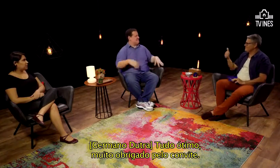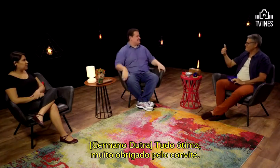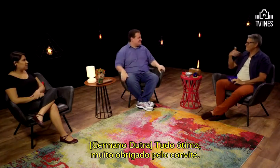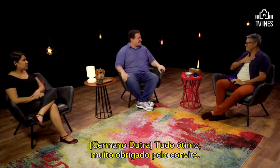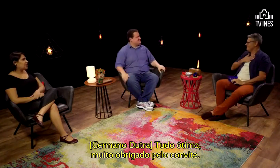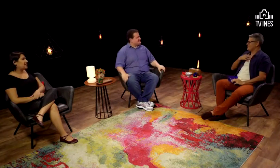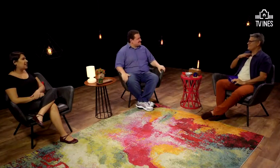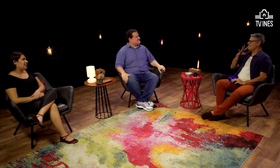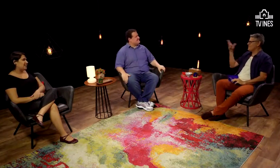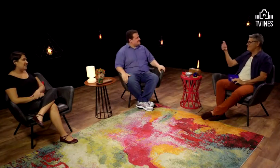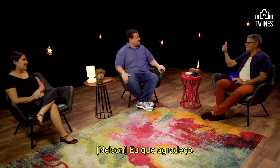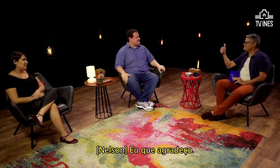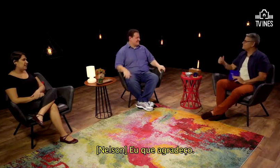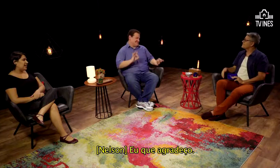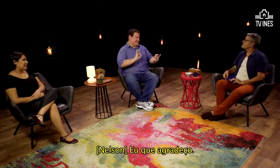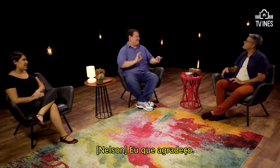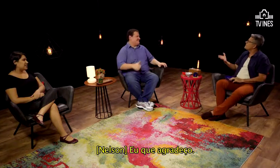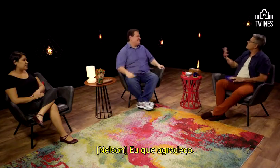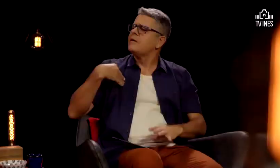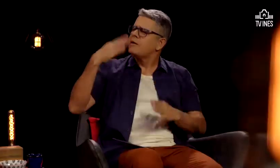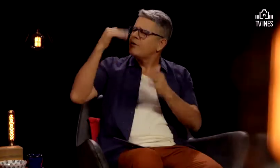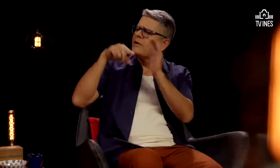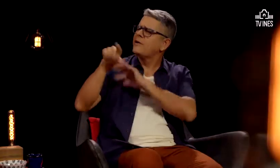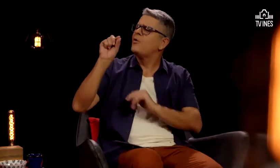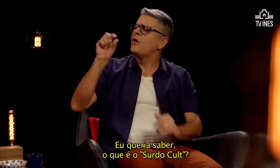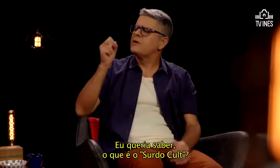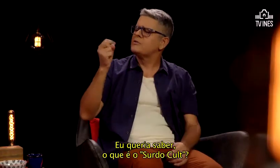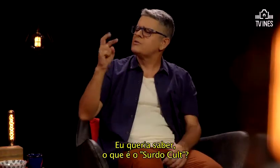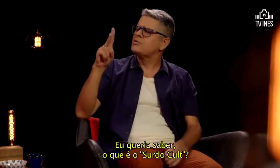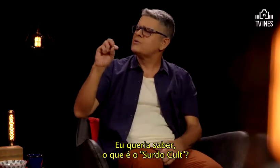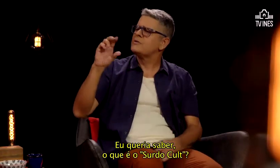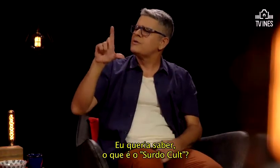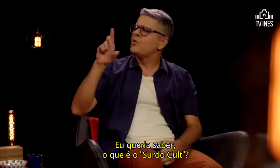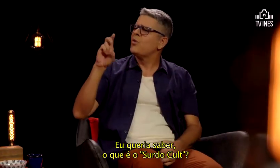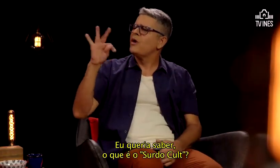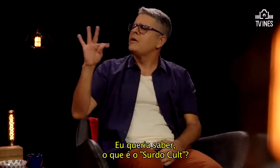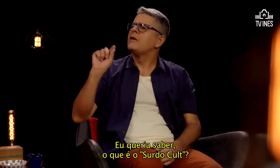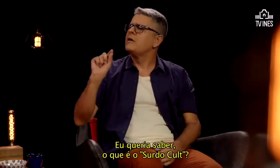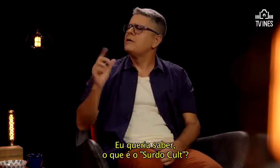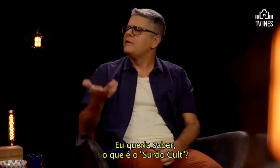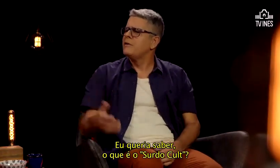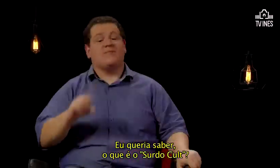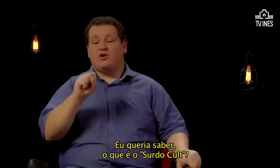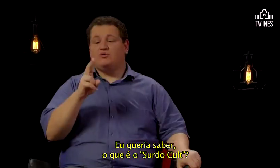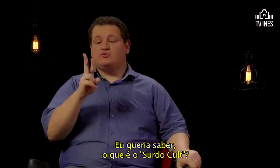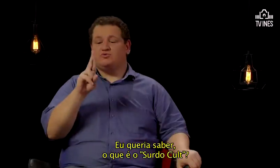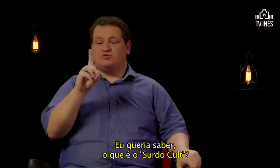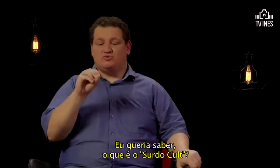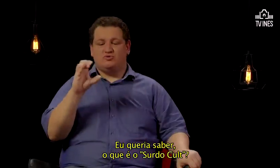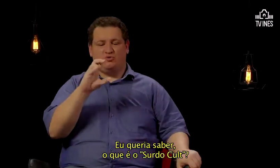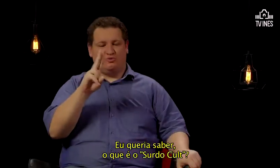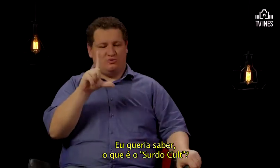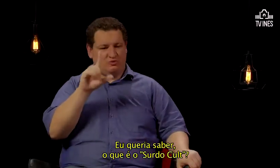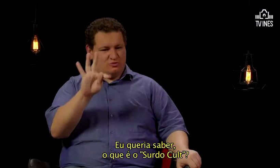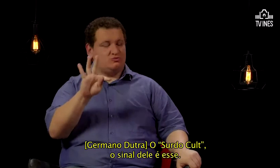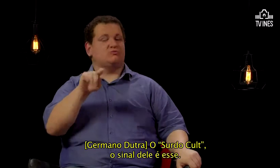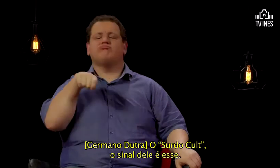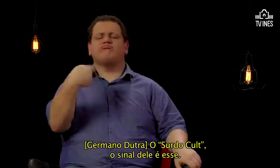convite. Eu que agradeço. Eu queria saber, o que é o Surdo Cult? O Surdo